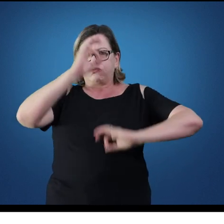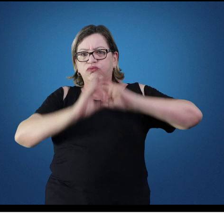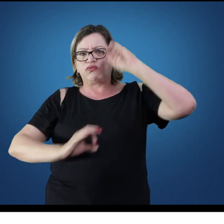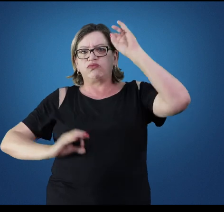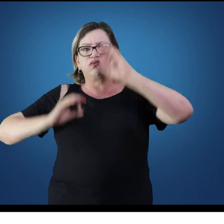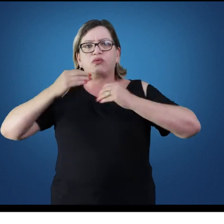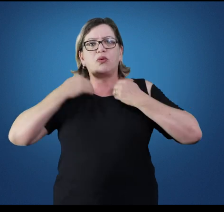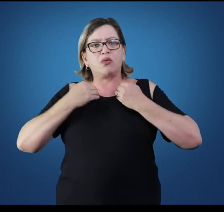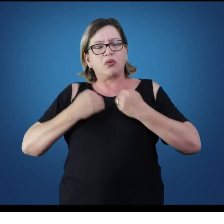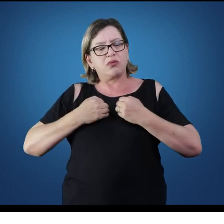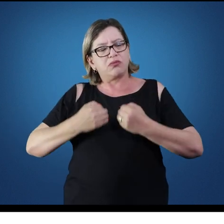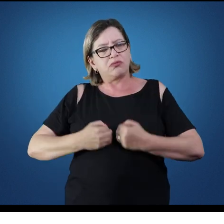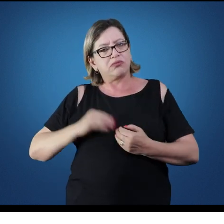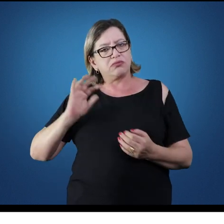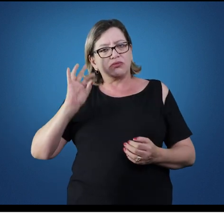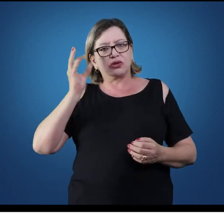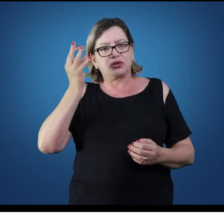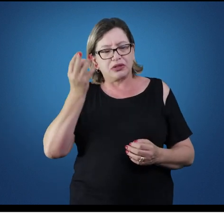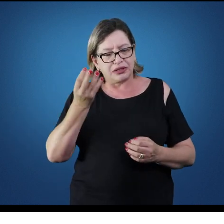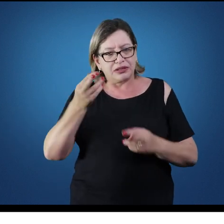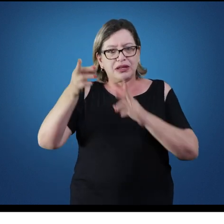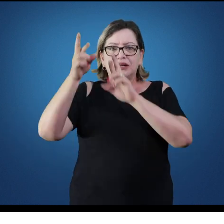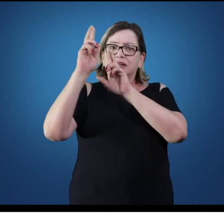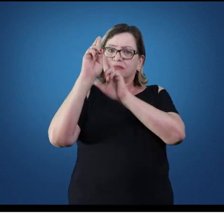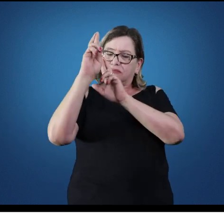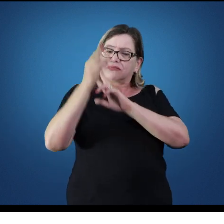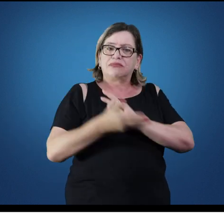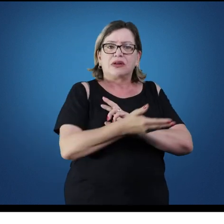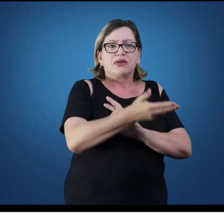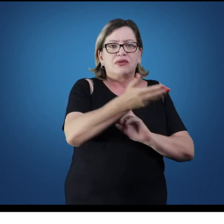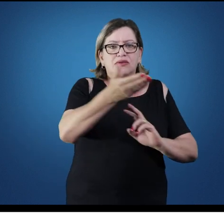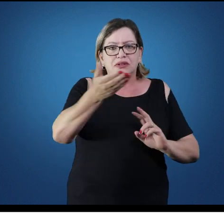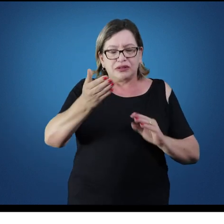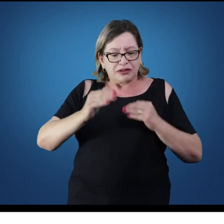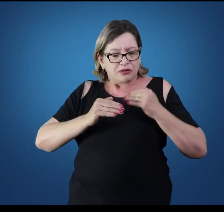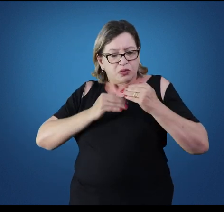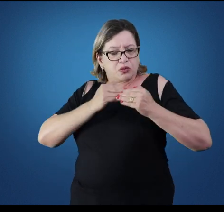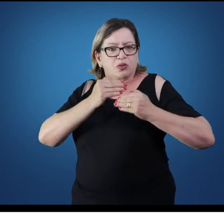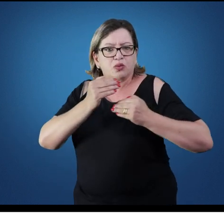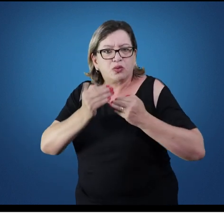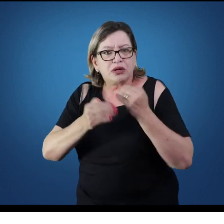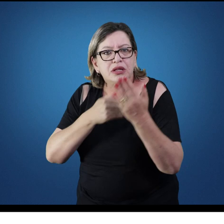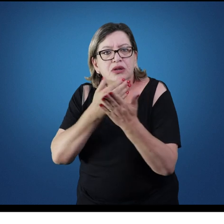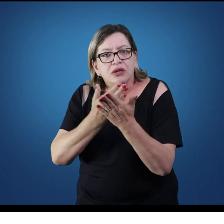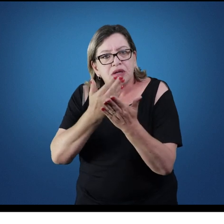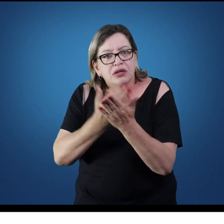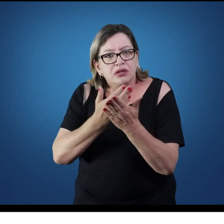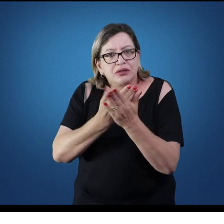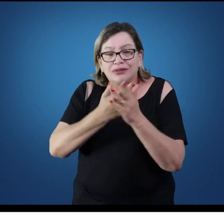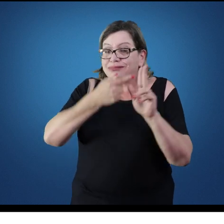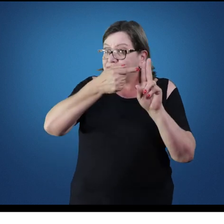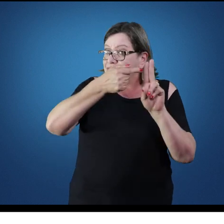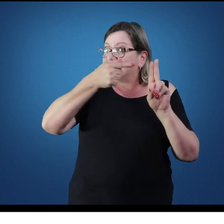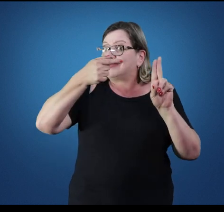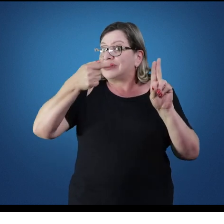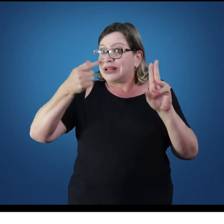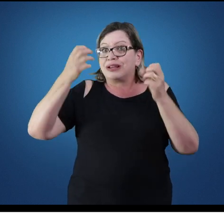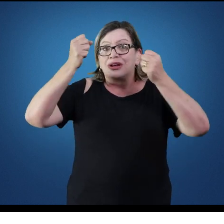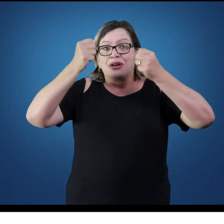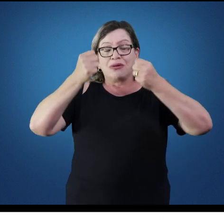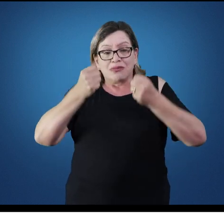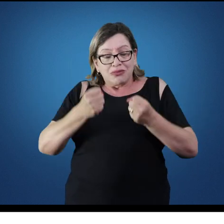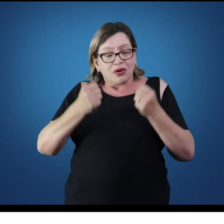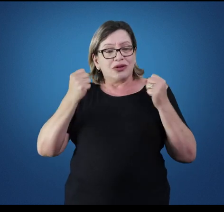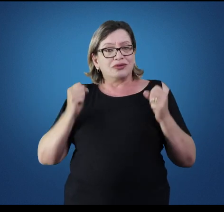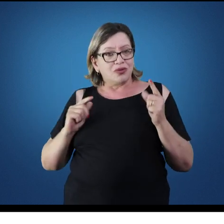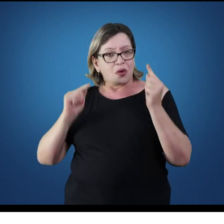fechando com o sistema nervoso. Esperamos que vocês, ao longo desses estudos das 7 unidades, possam